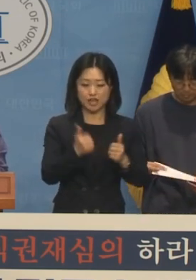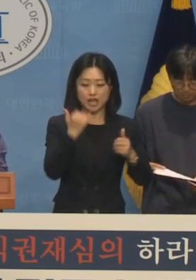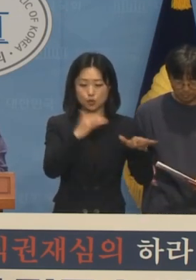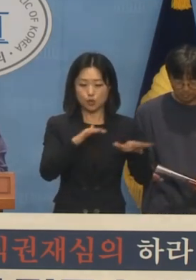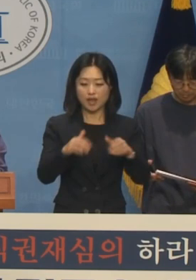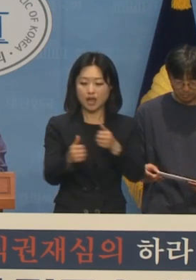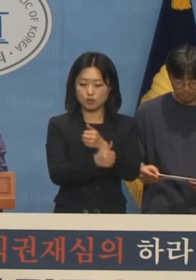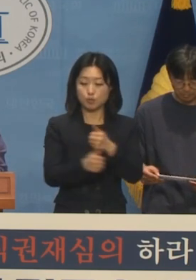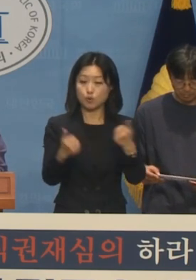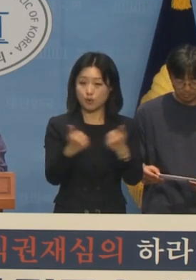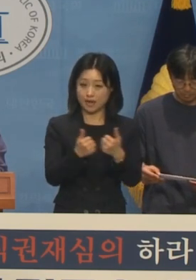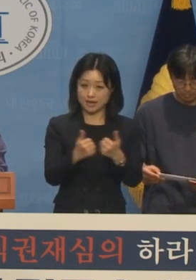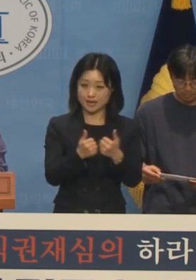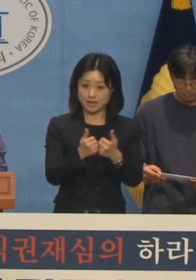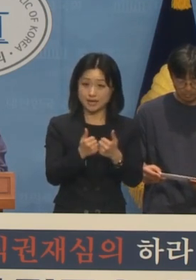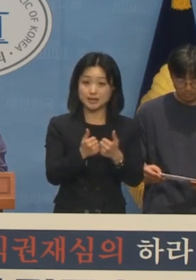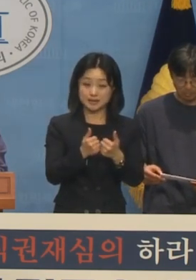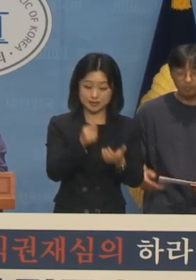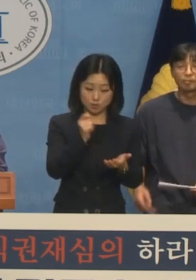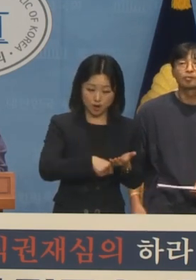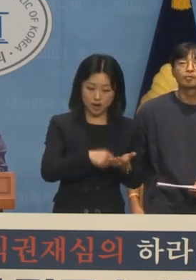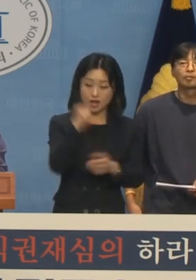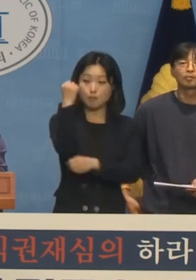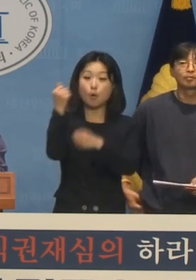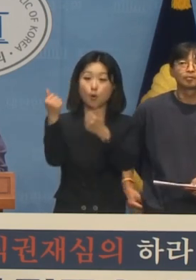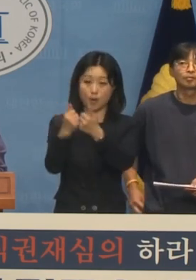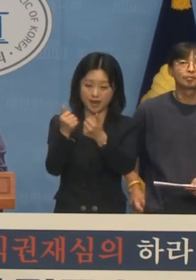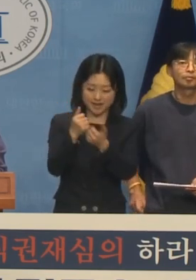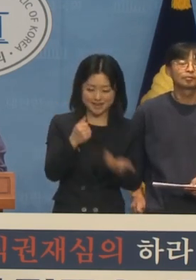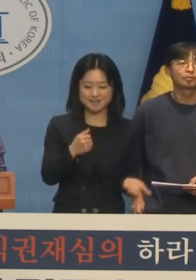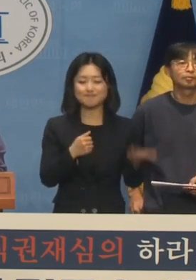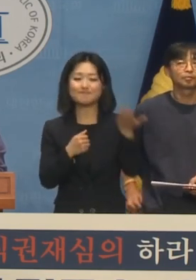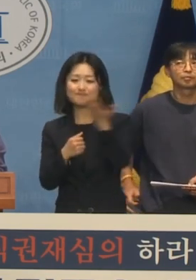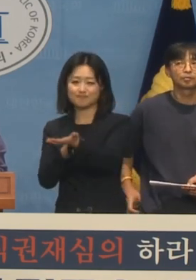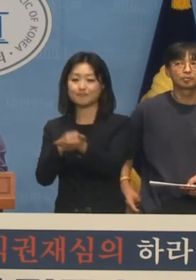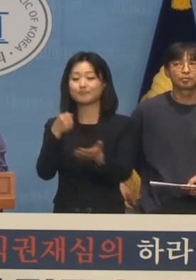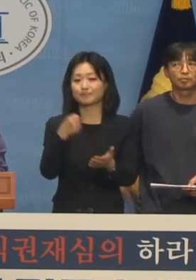전체 회의에서 본회의 부의 여부를 의결했습니다.